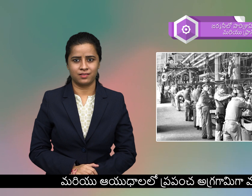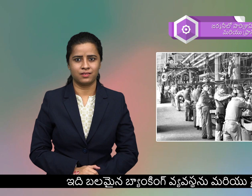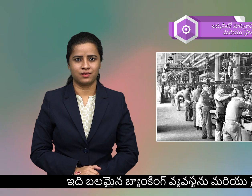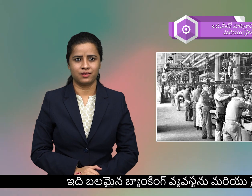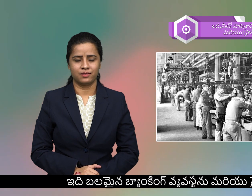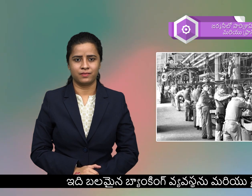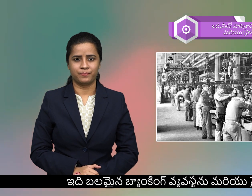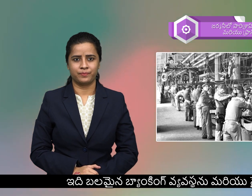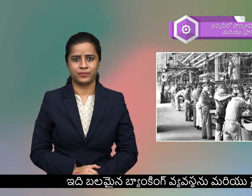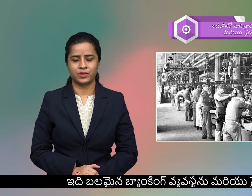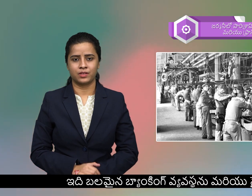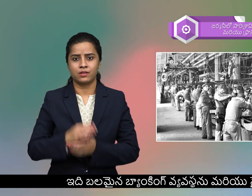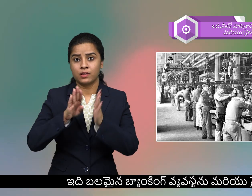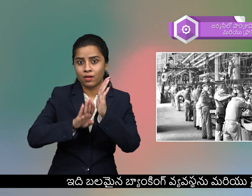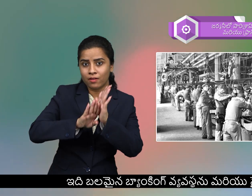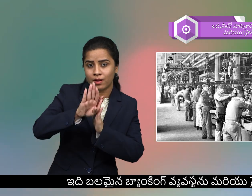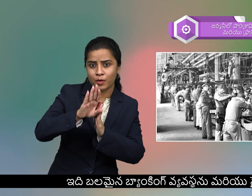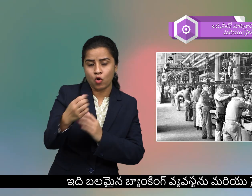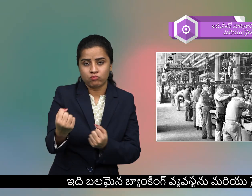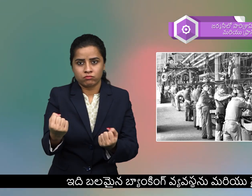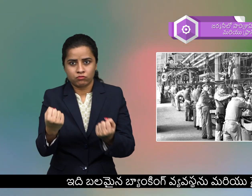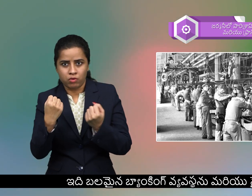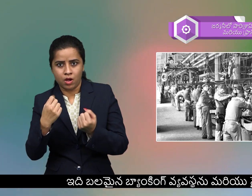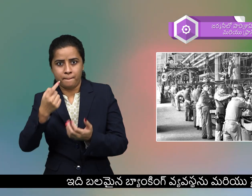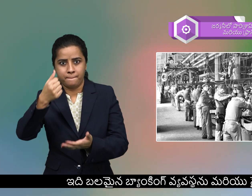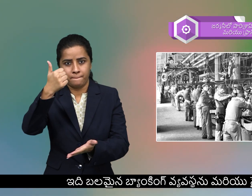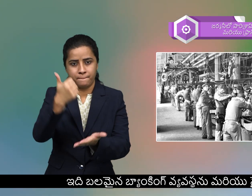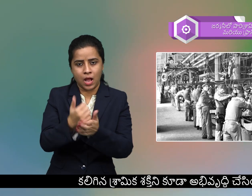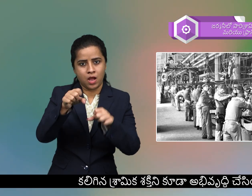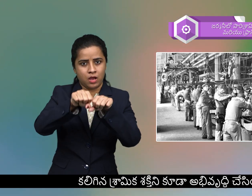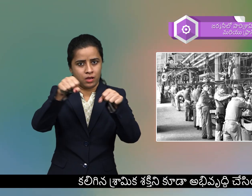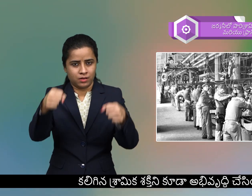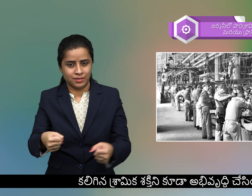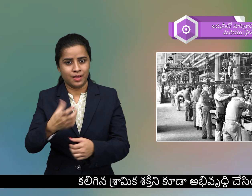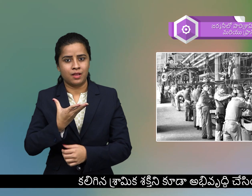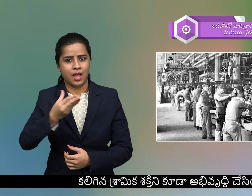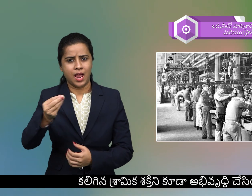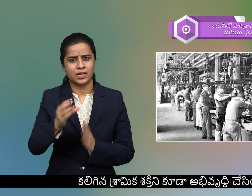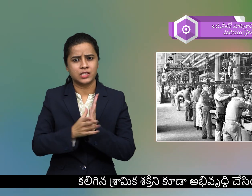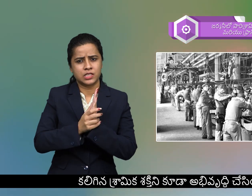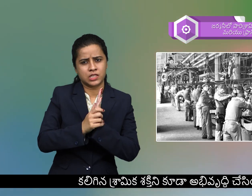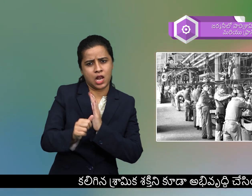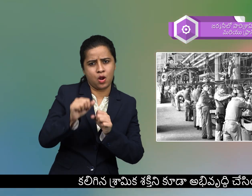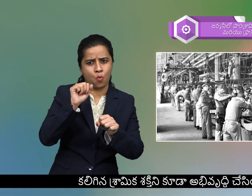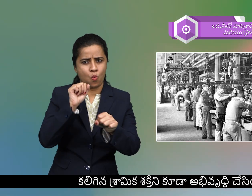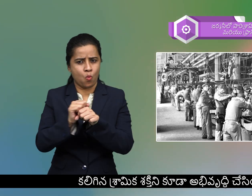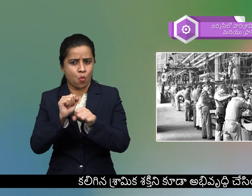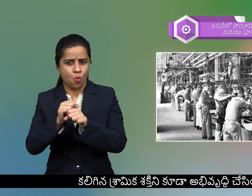ఇది బలమైన బ్యాంకింగ్ వ్యవస్థను మరియు నైపుణ్యం కలిగిన శ్రామిక శక్తిని కూడా అభివృద్ధి